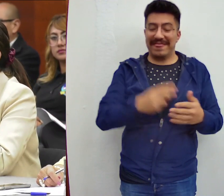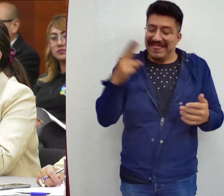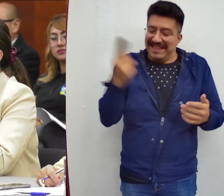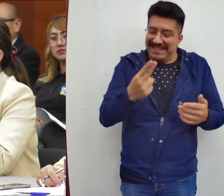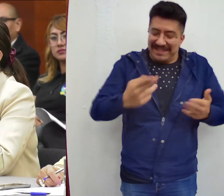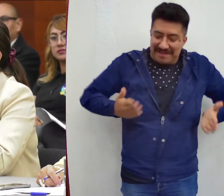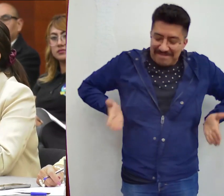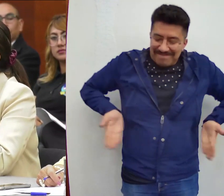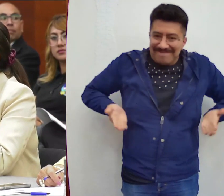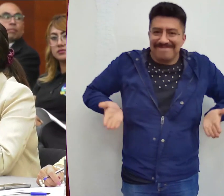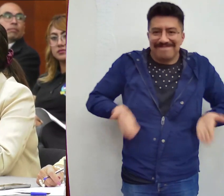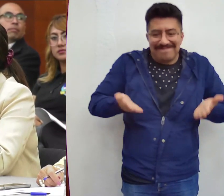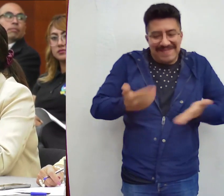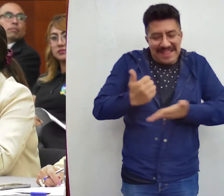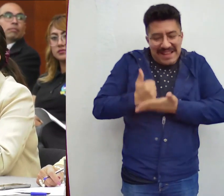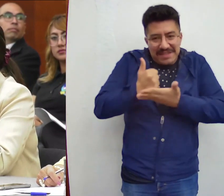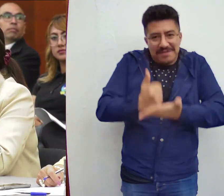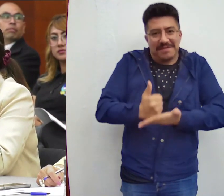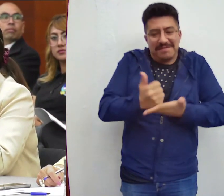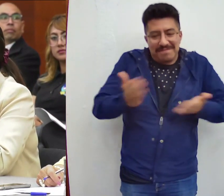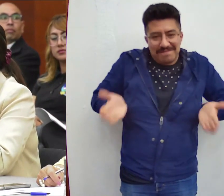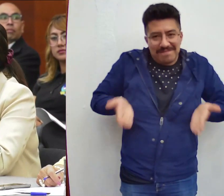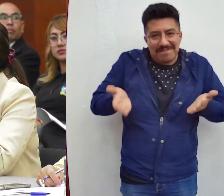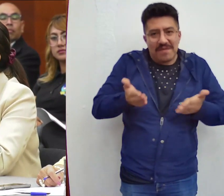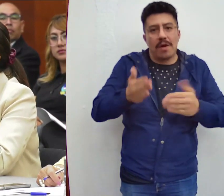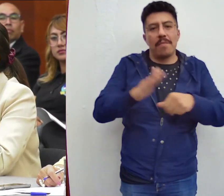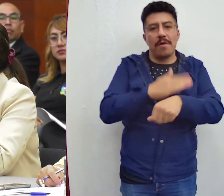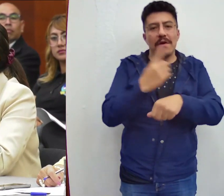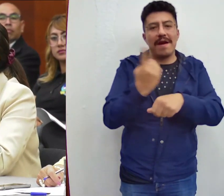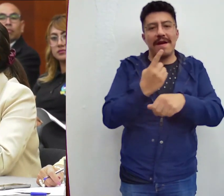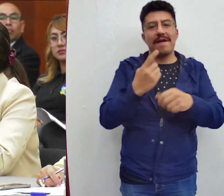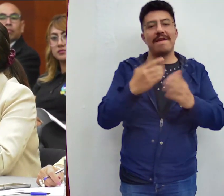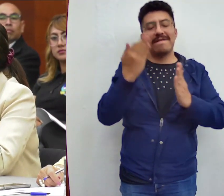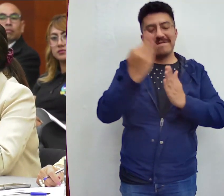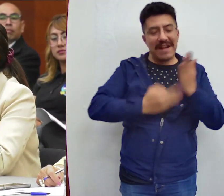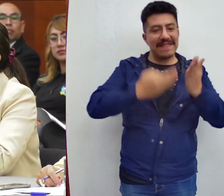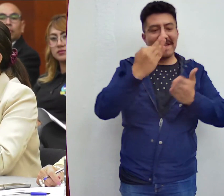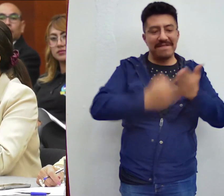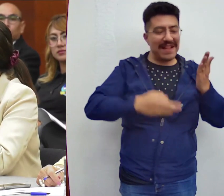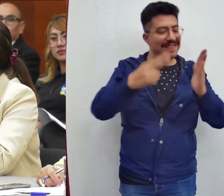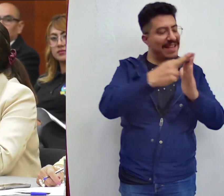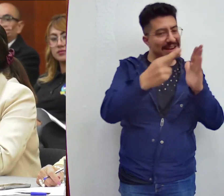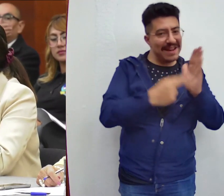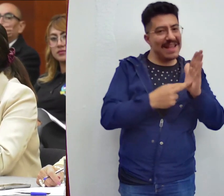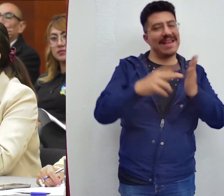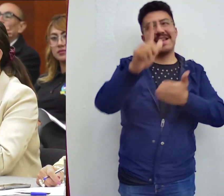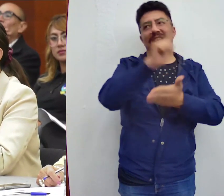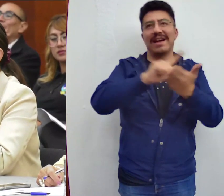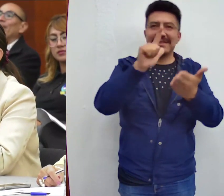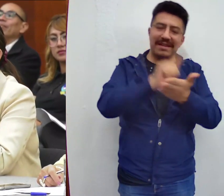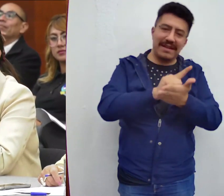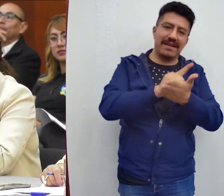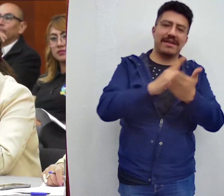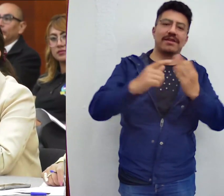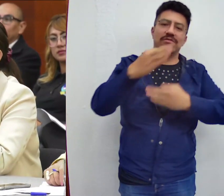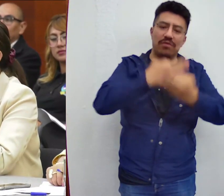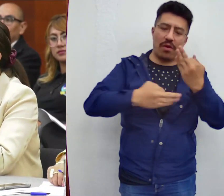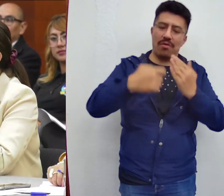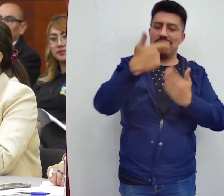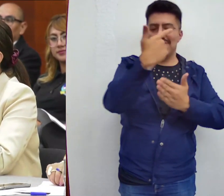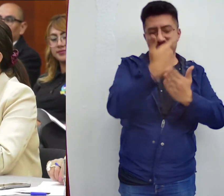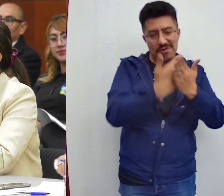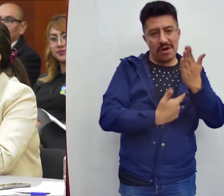necesario porque tampoco no se han publicado todos los lineamientos y todo lo que necesita de manera transversal, por lo que yo